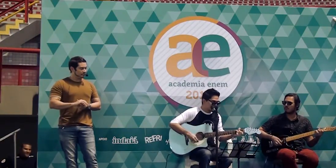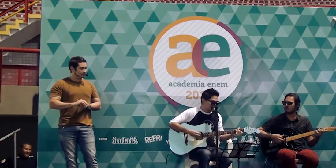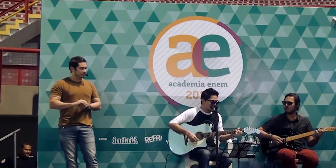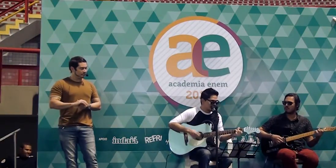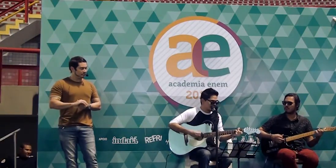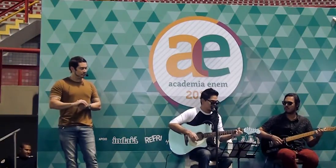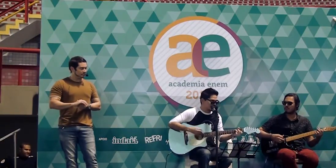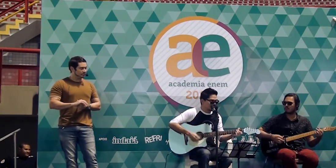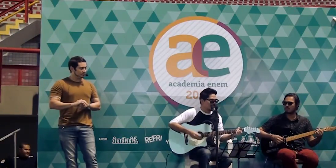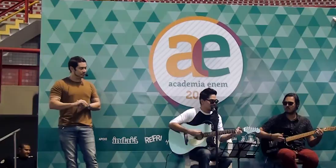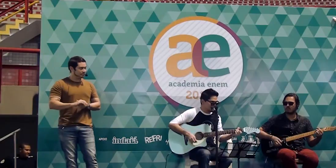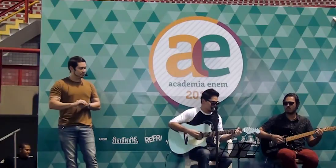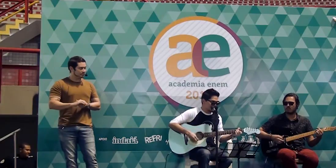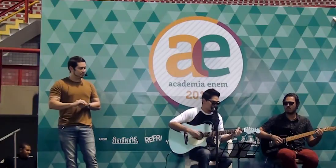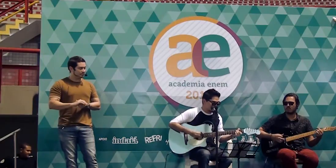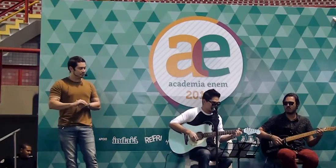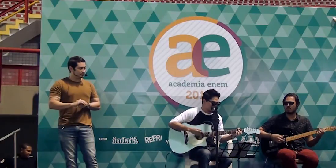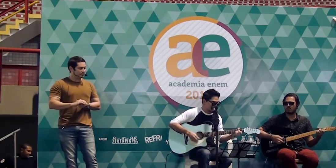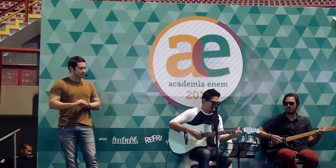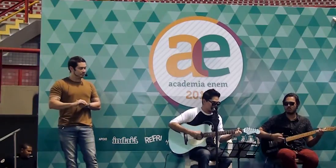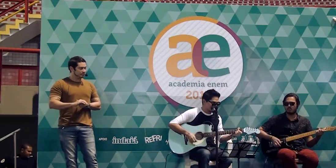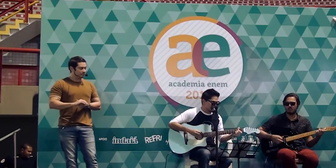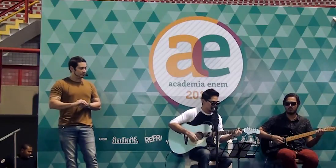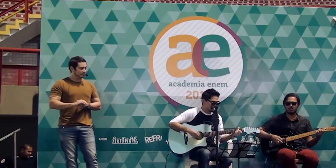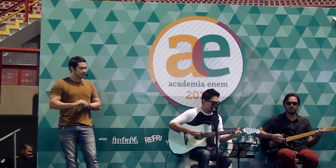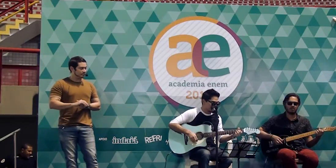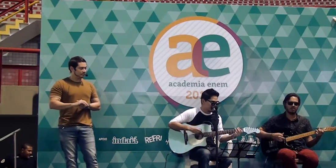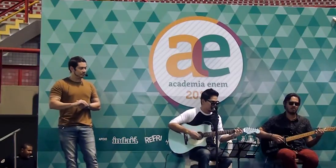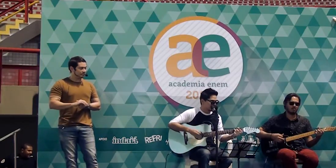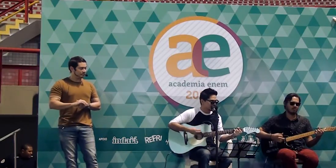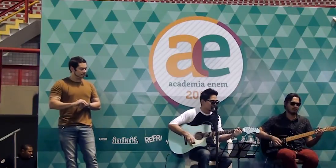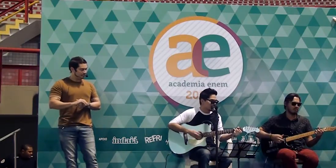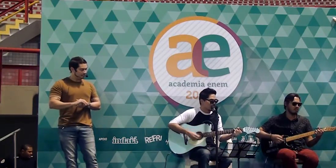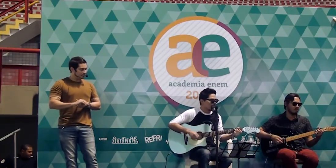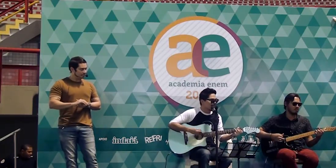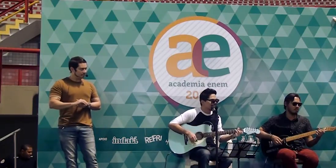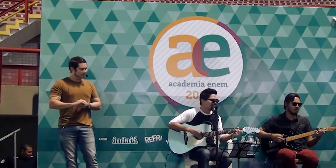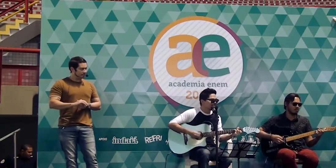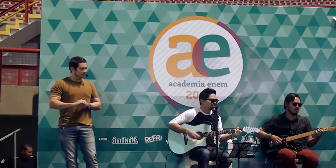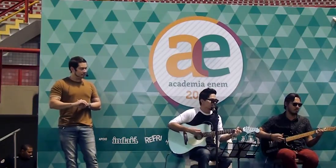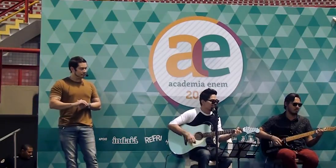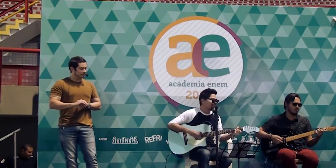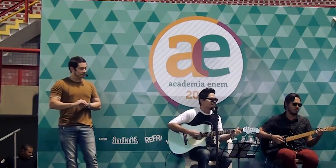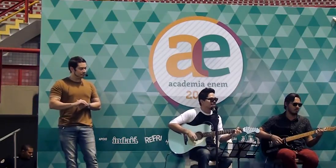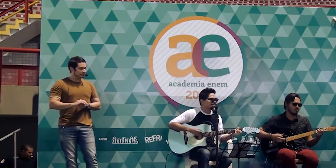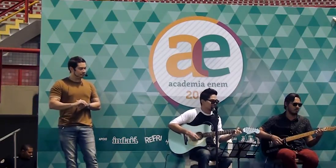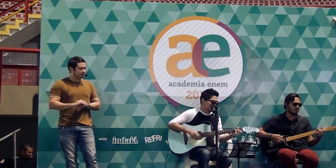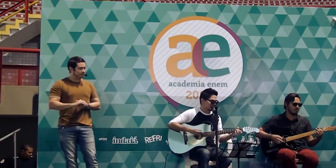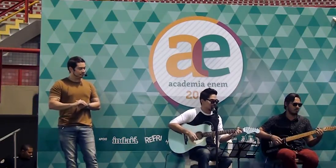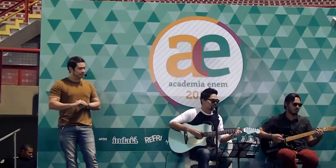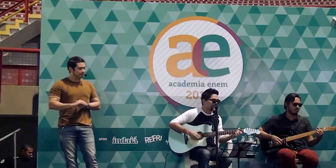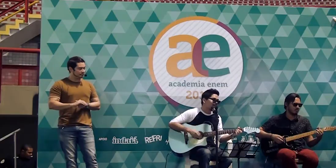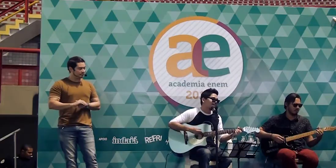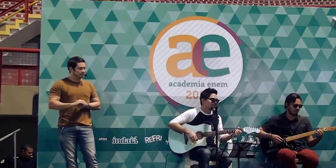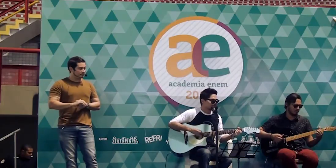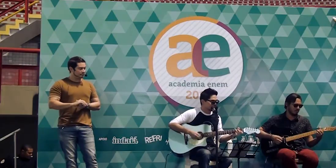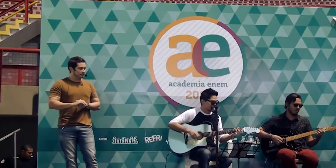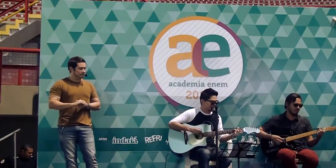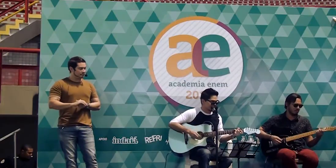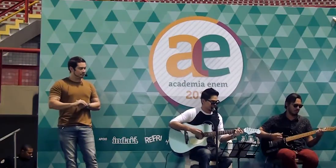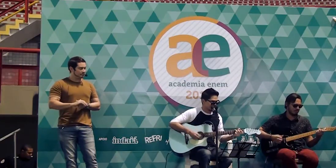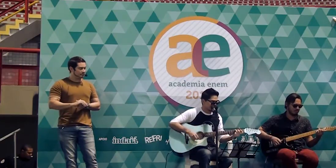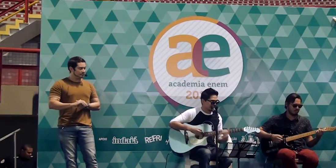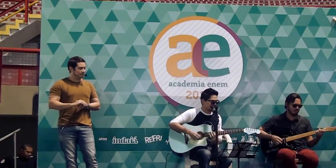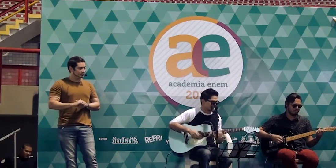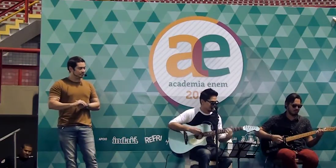Chegando em casa então ele chorou e foi inferno, ele foi pela segunda vez. Com Maria Lúcia e Jeremias se casou e